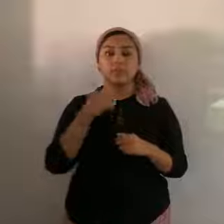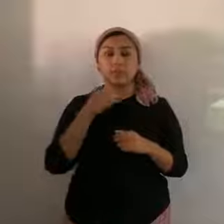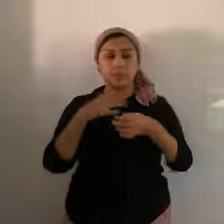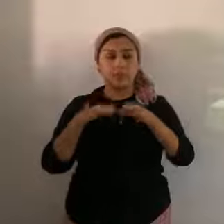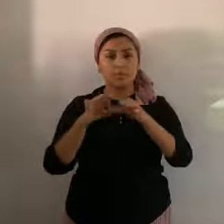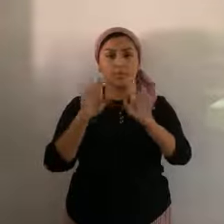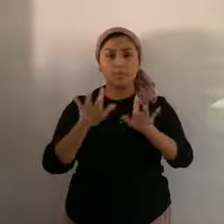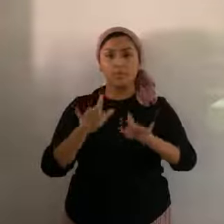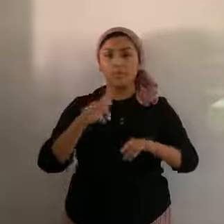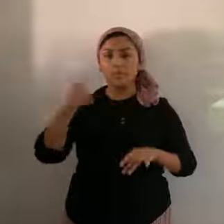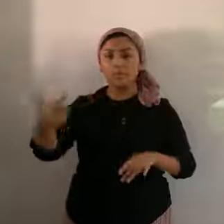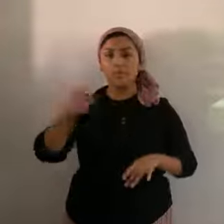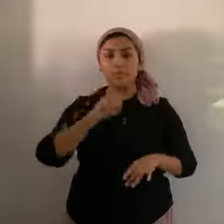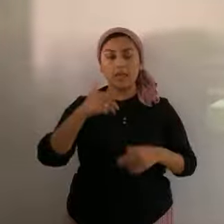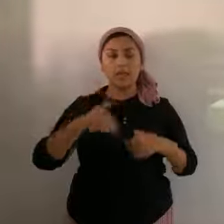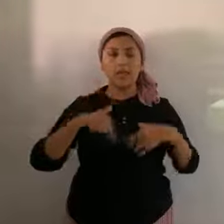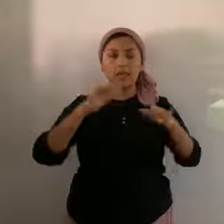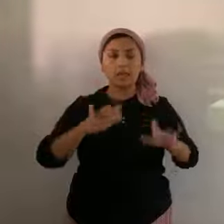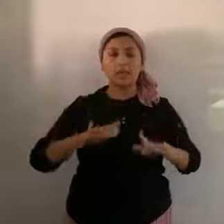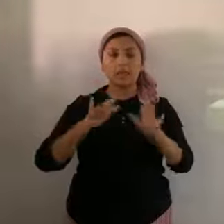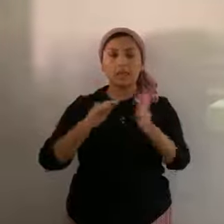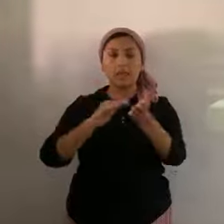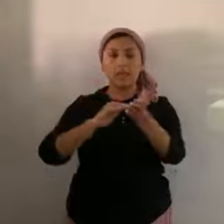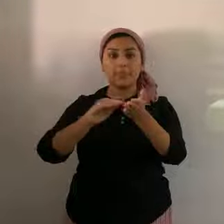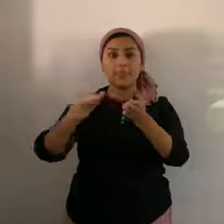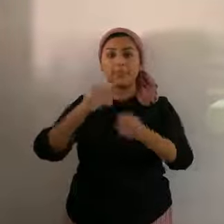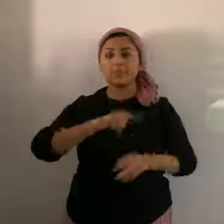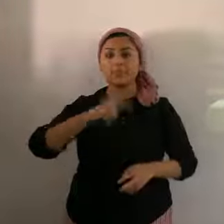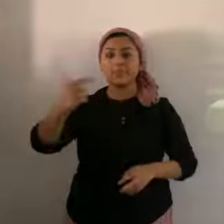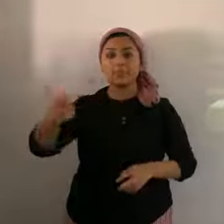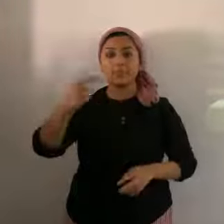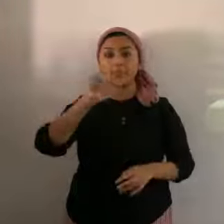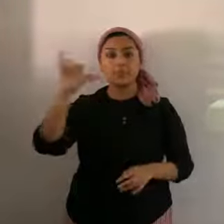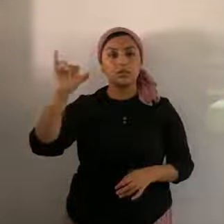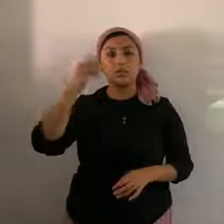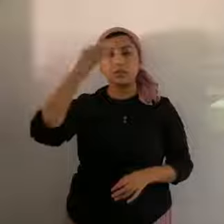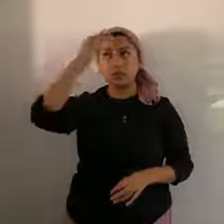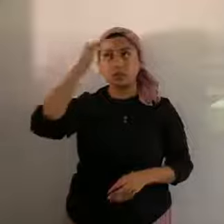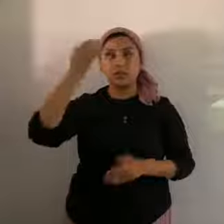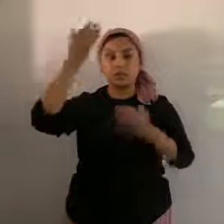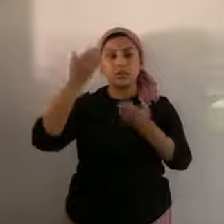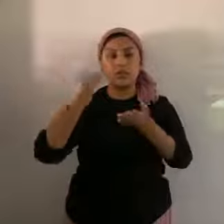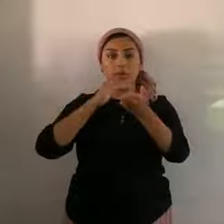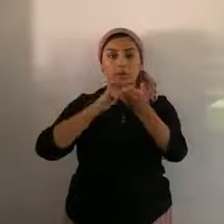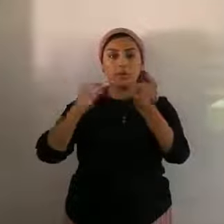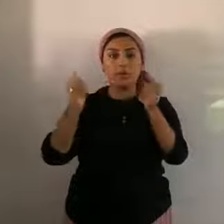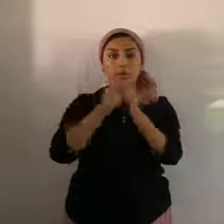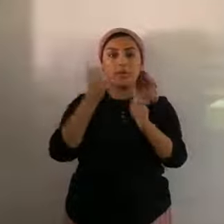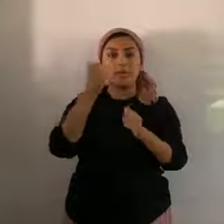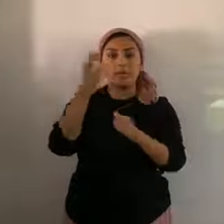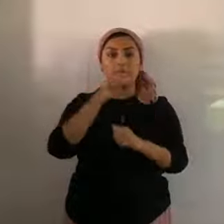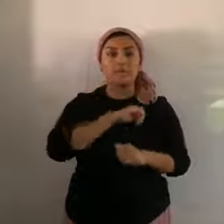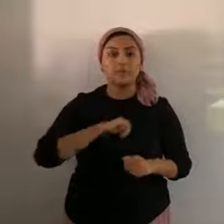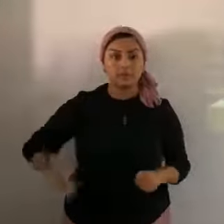otros, tengan compasión, perdónense unos a otros, como Elohim también os perdonó a vosotros en Yahshua